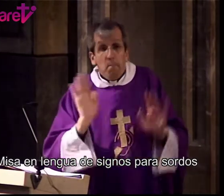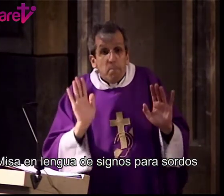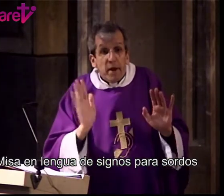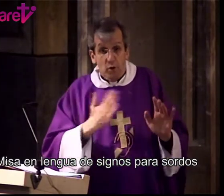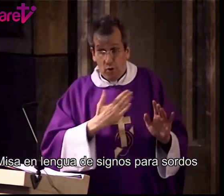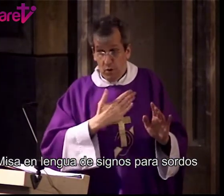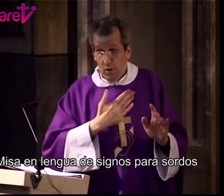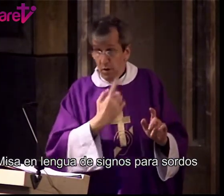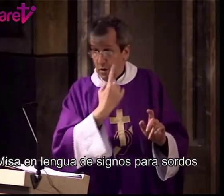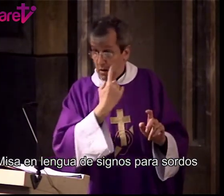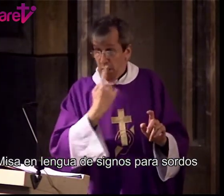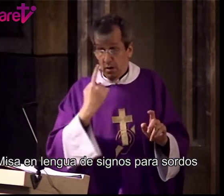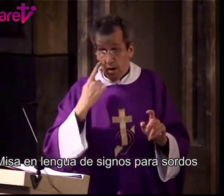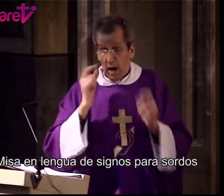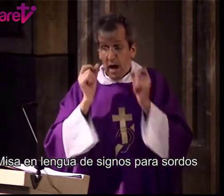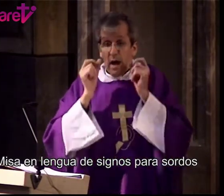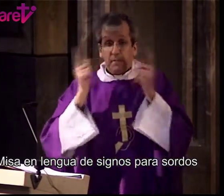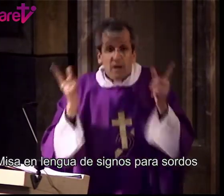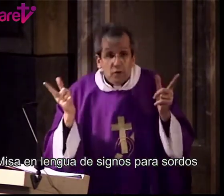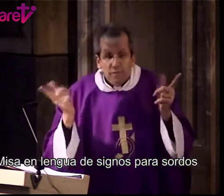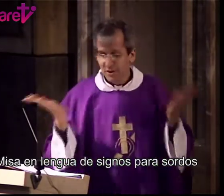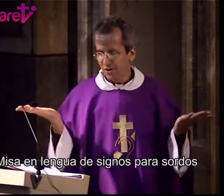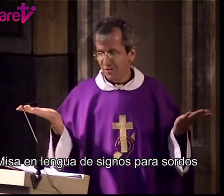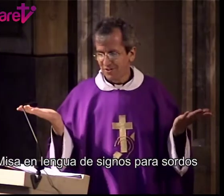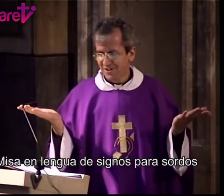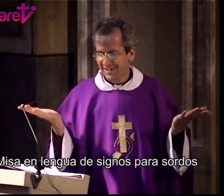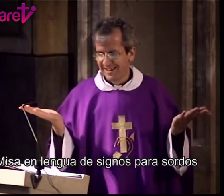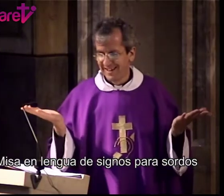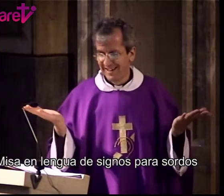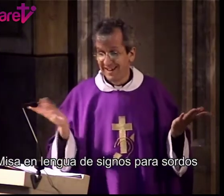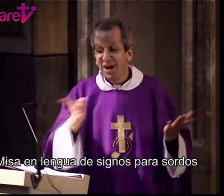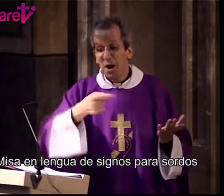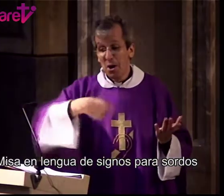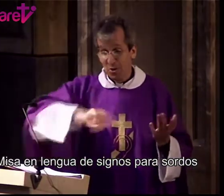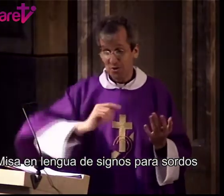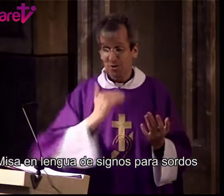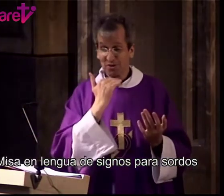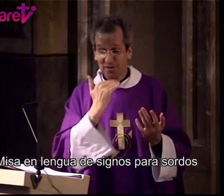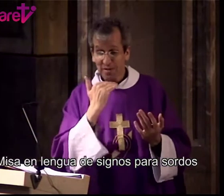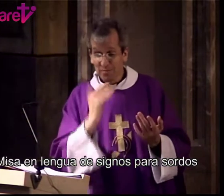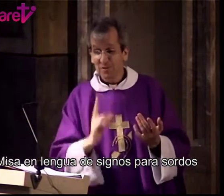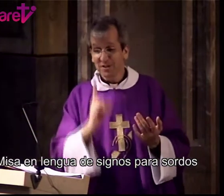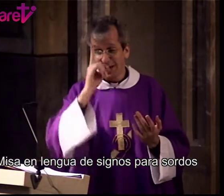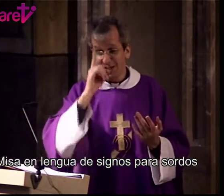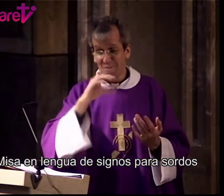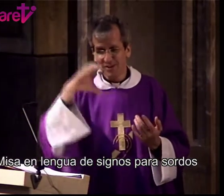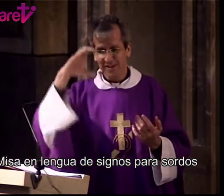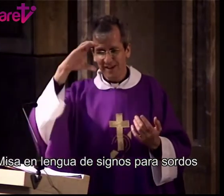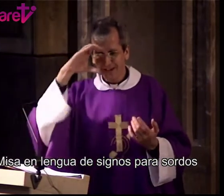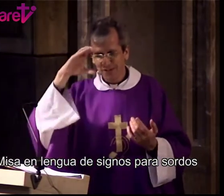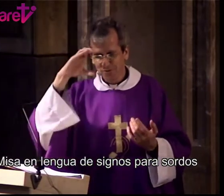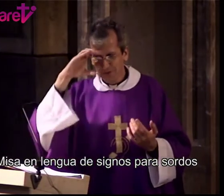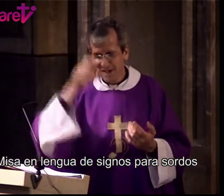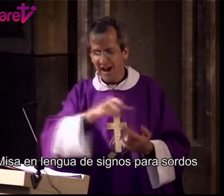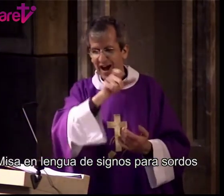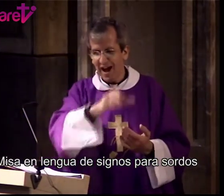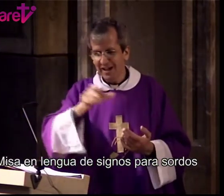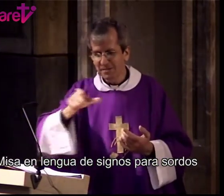pero ha abierto mis ojos. Nosotros sabemos que Dios escucha a las